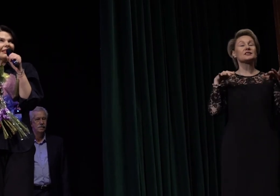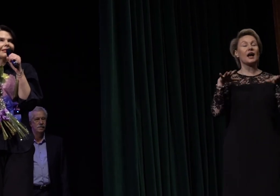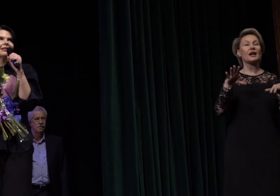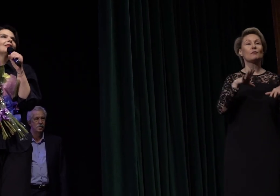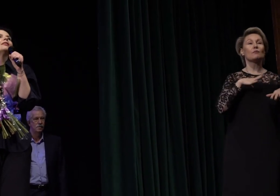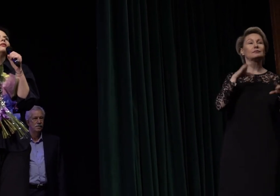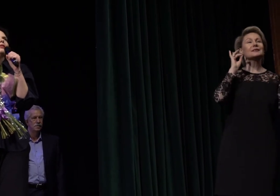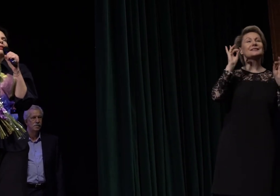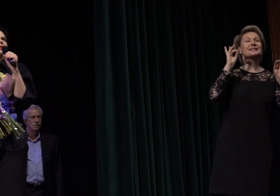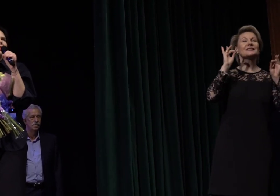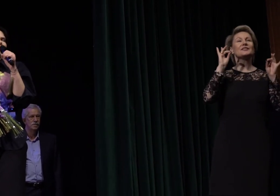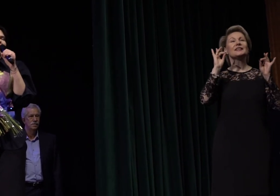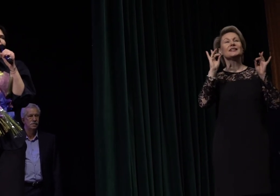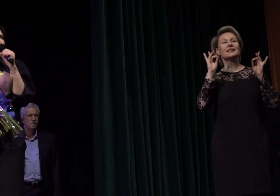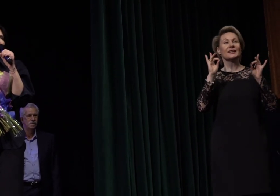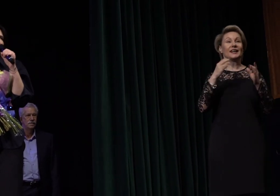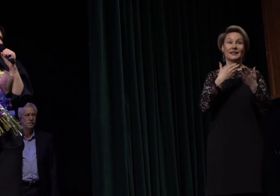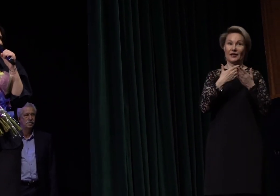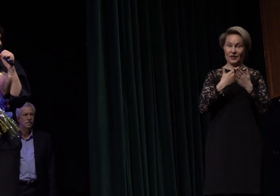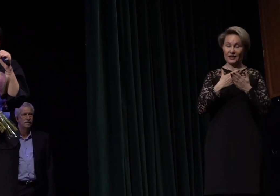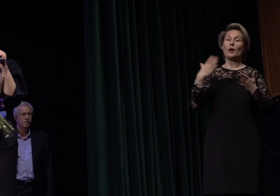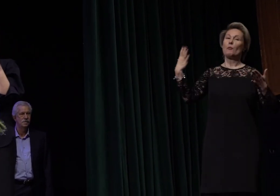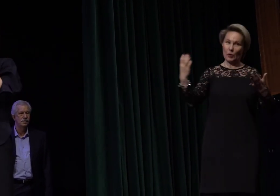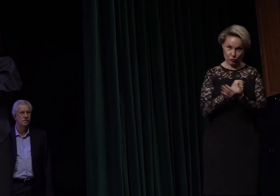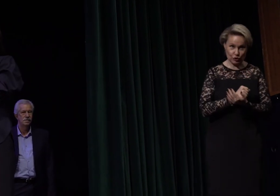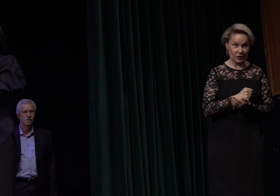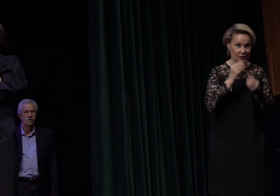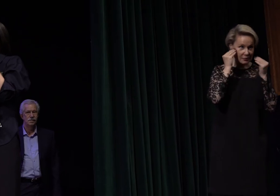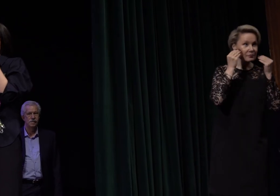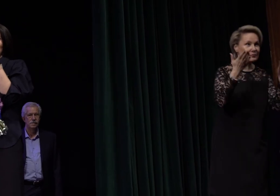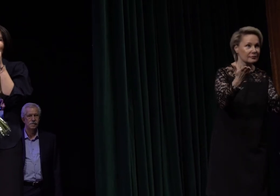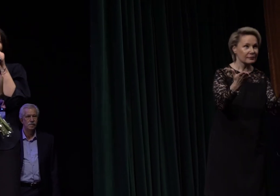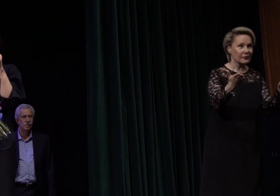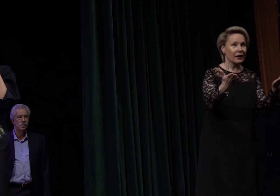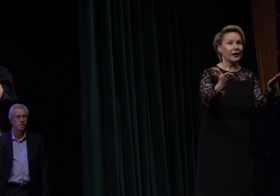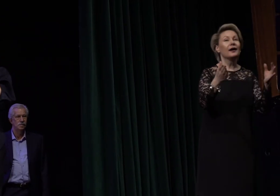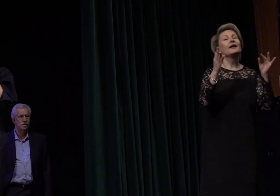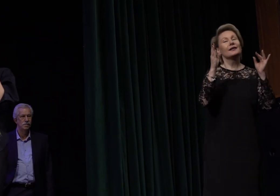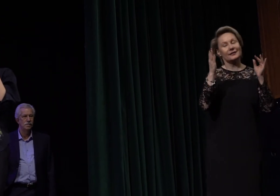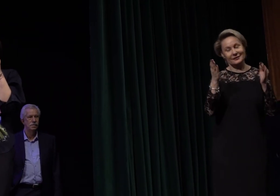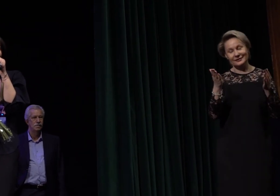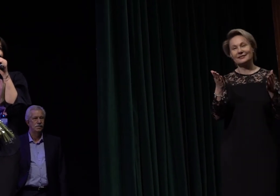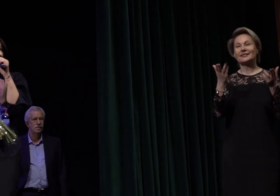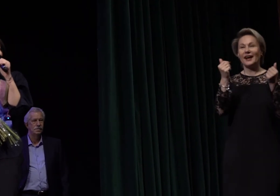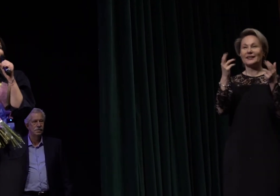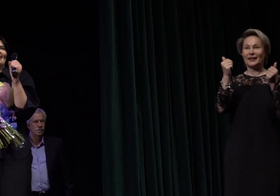звенит, наверное, получилось. И...